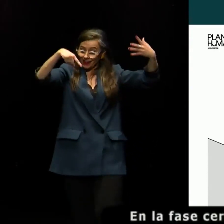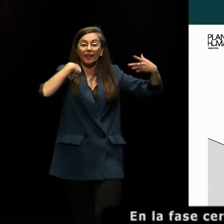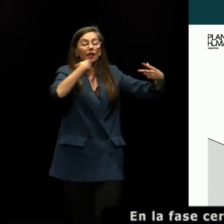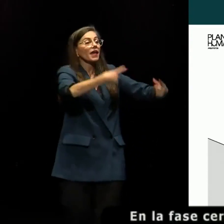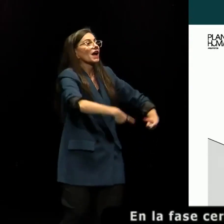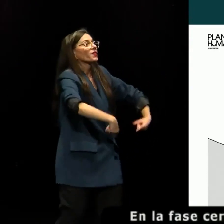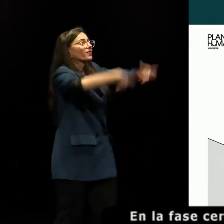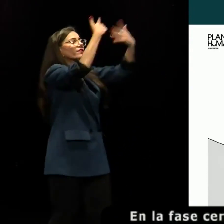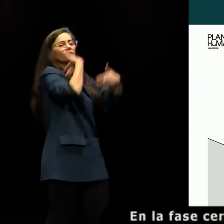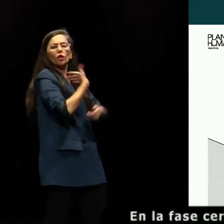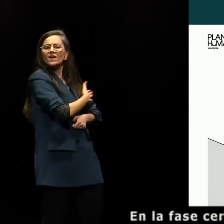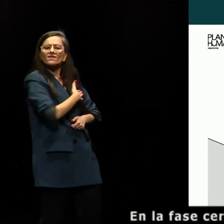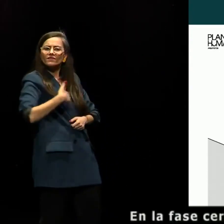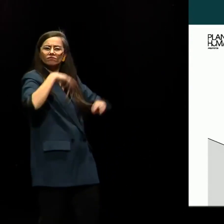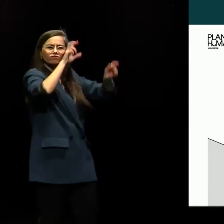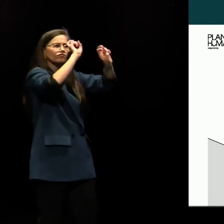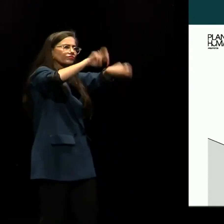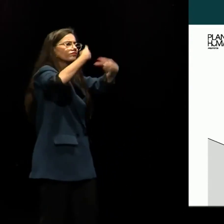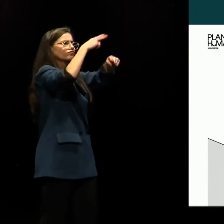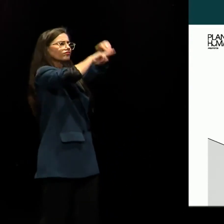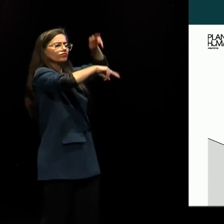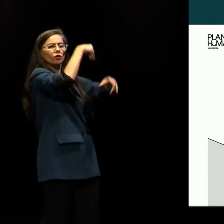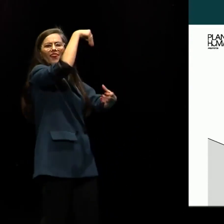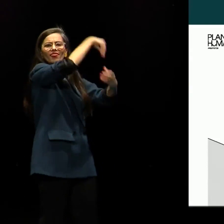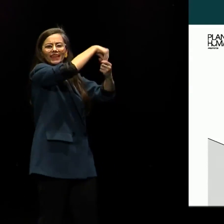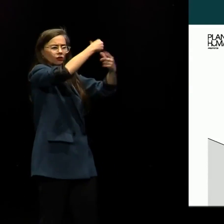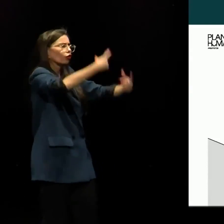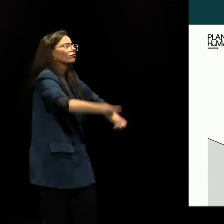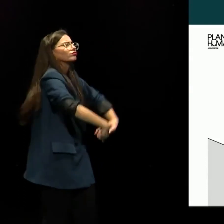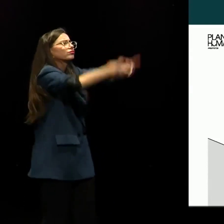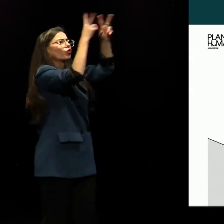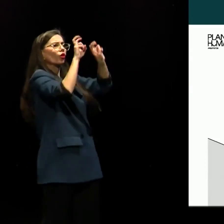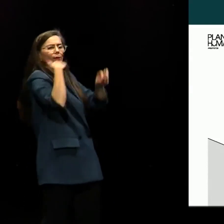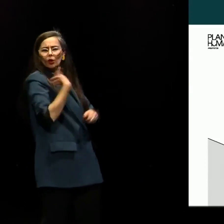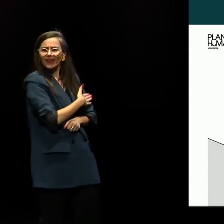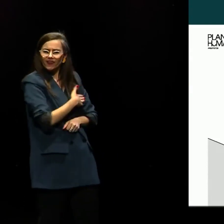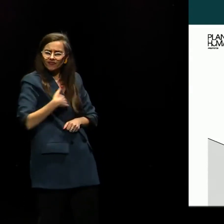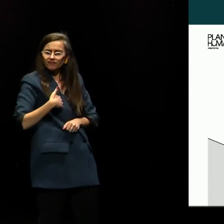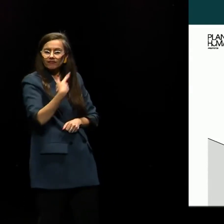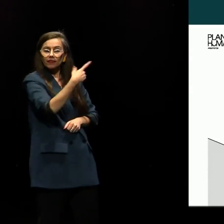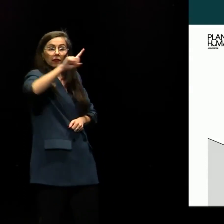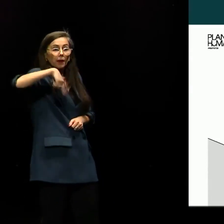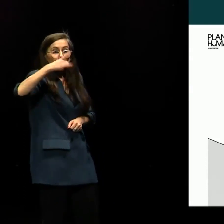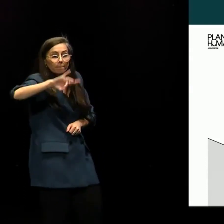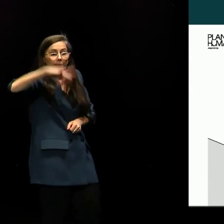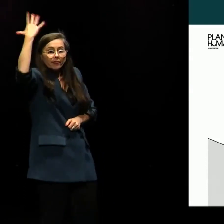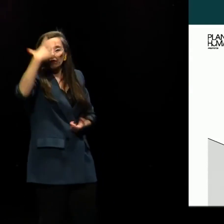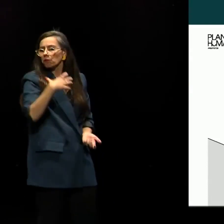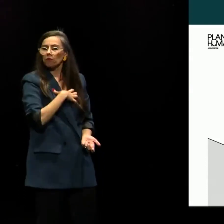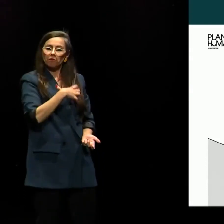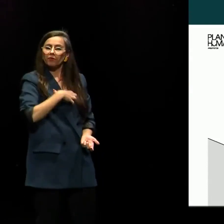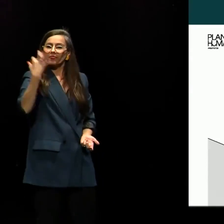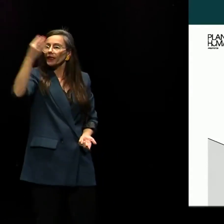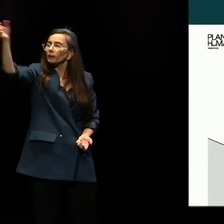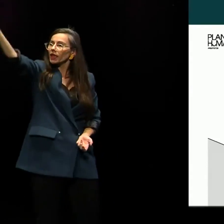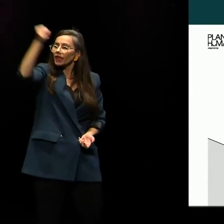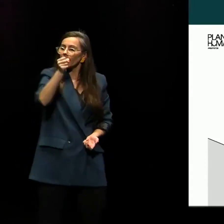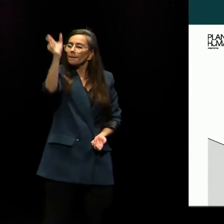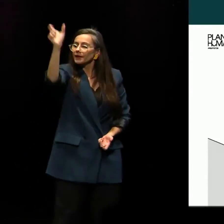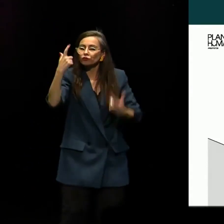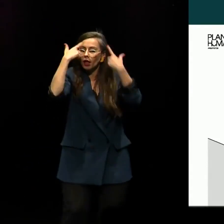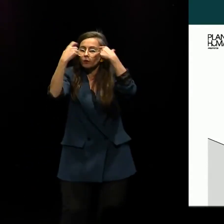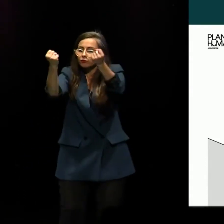El edificio de Plaza España que os he mostrado antes, plasmado en este plano.